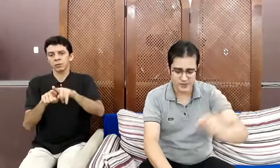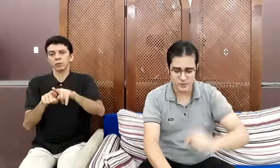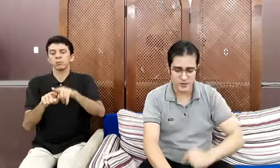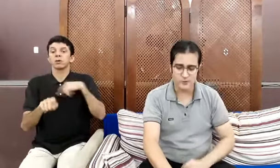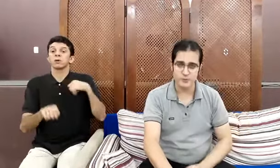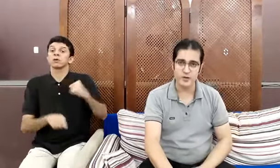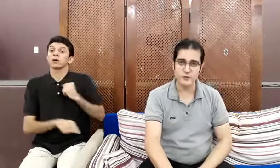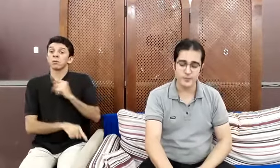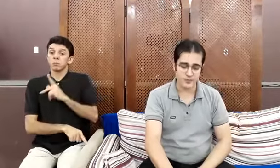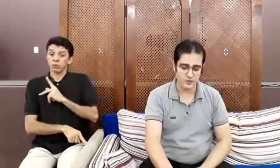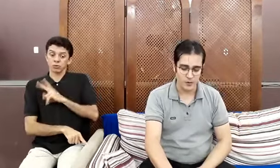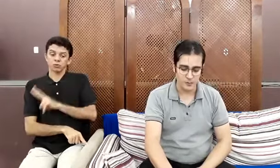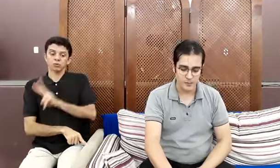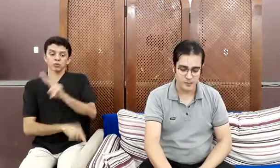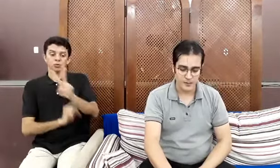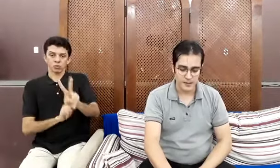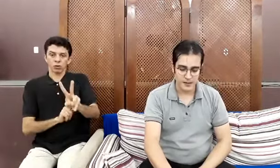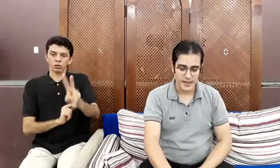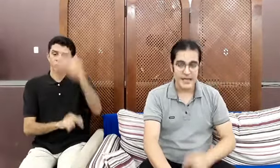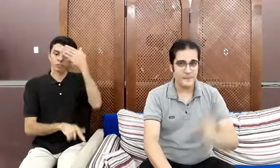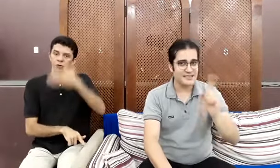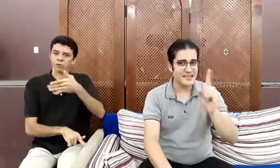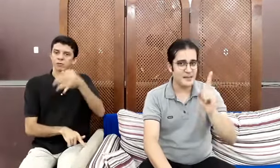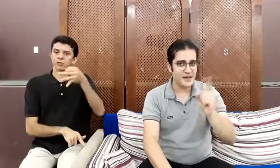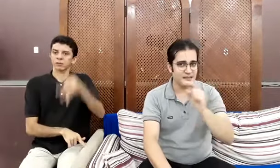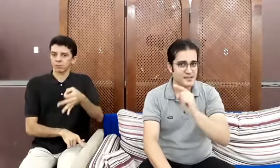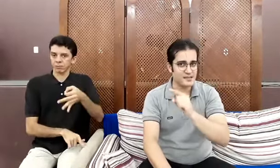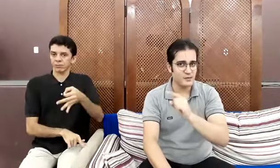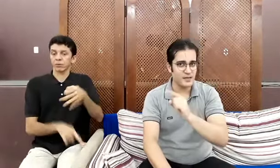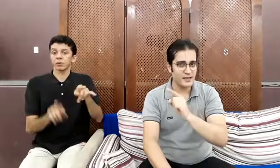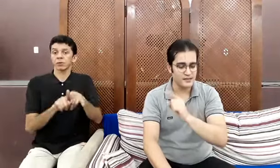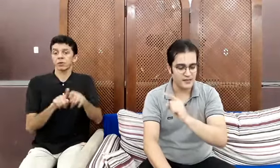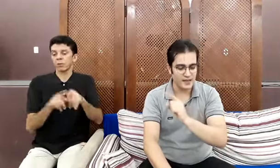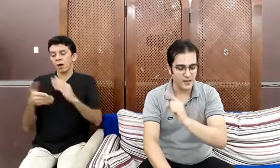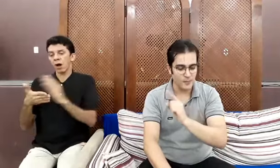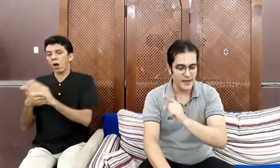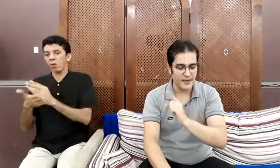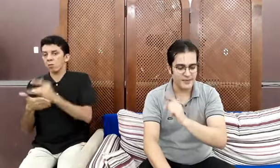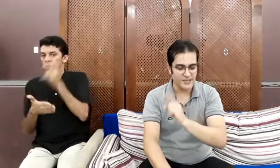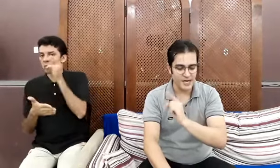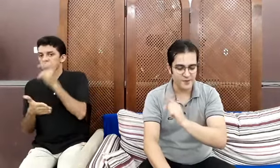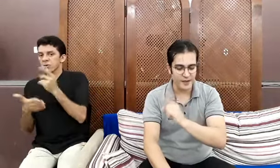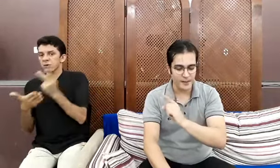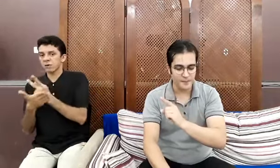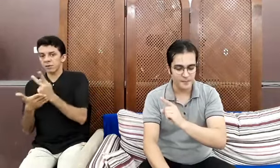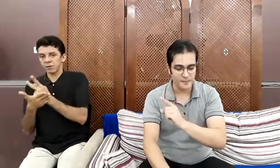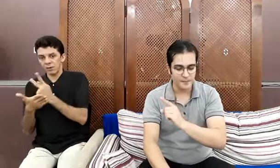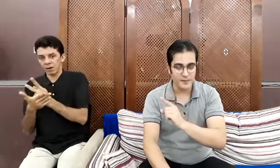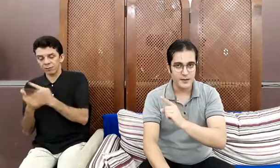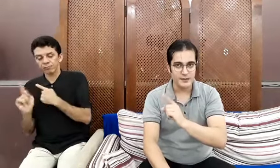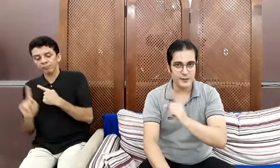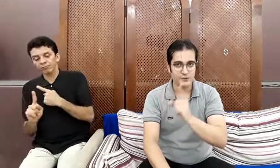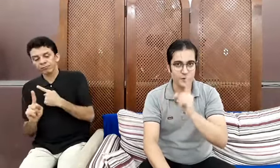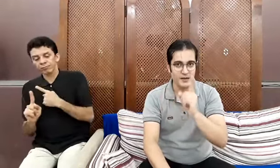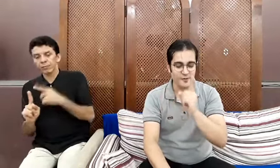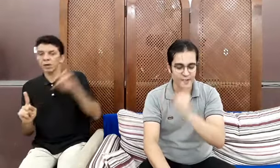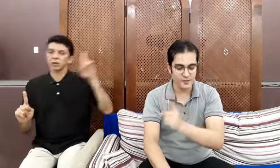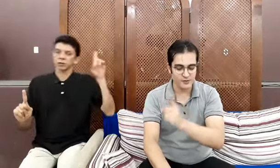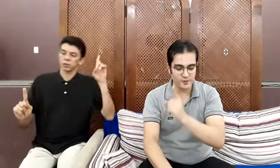apóstolos escolhidos por Deus, Pedro e João. E apesar da má intenção daqueles que queriam mercadejar a fé, Deus